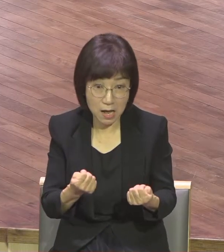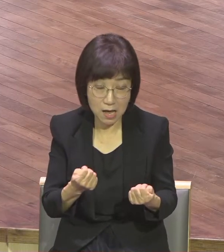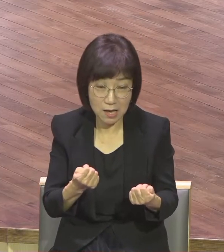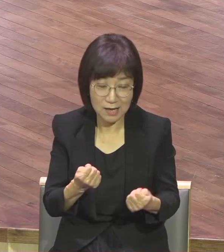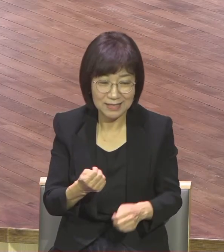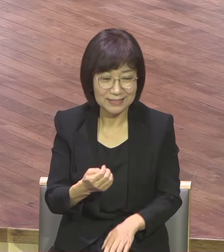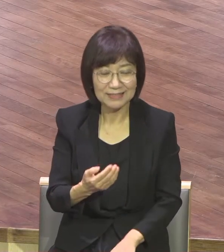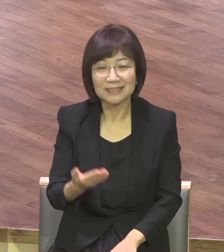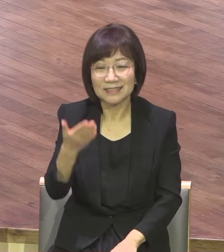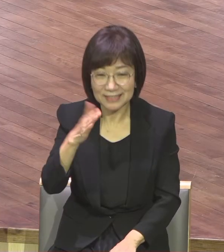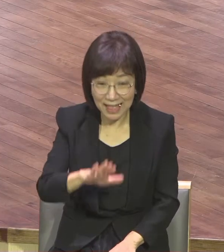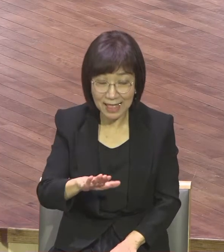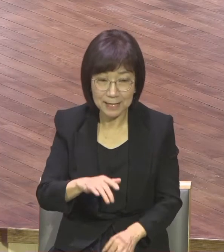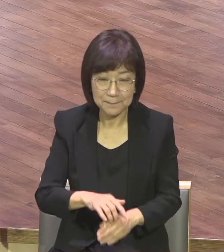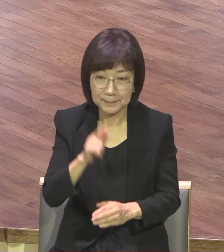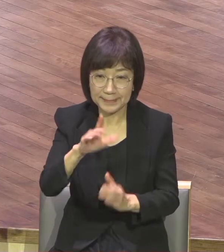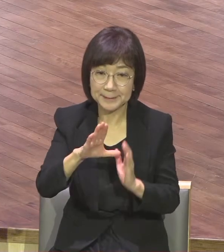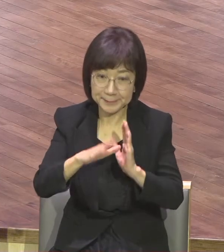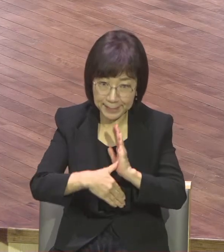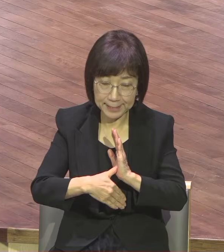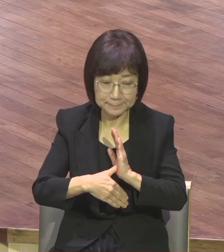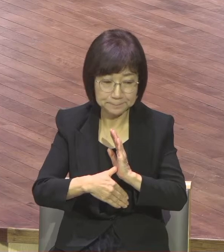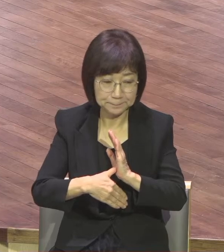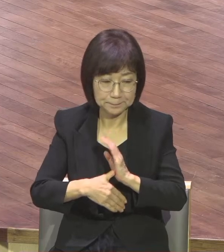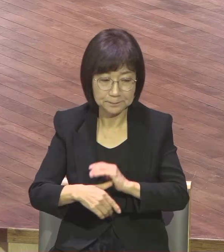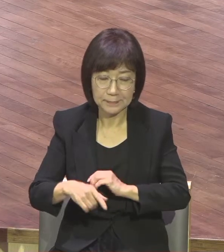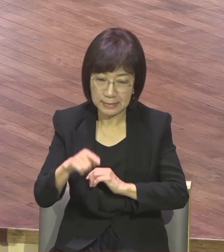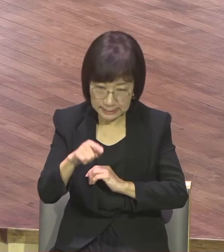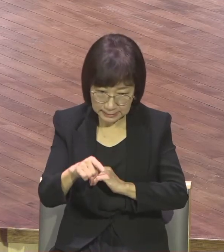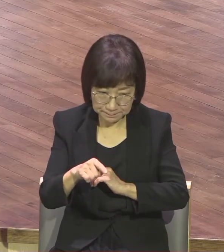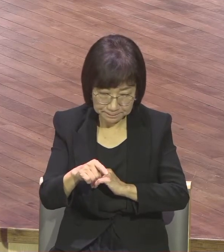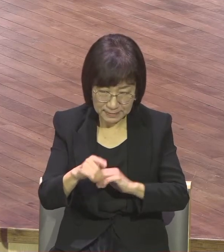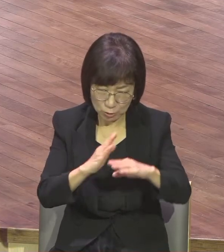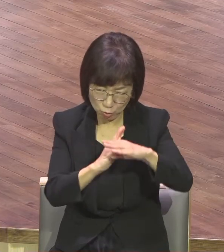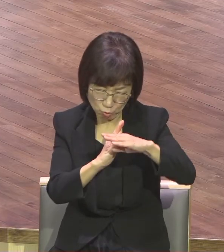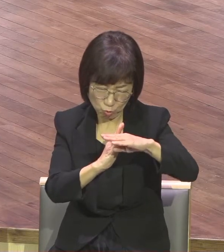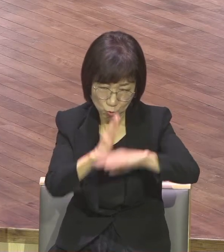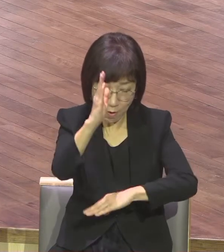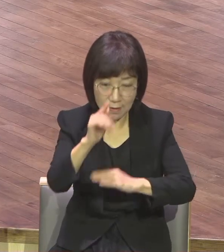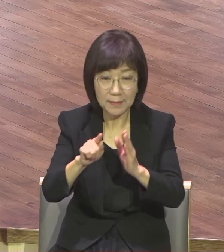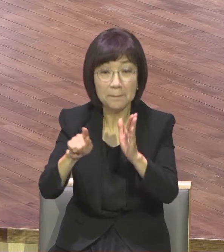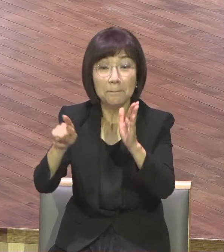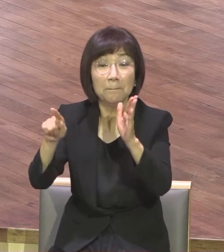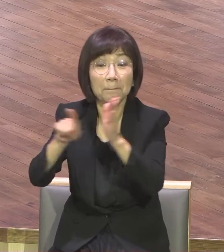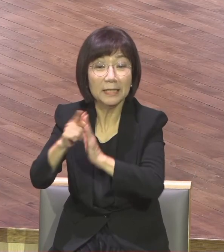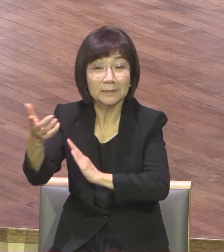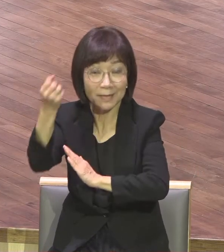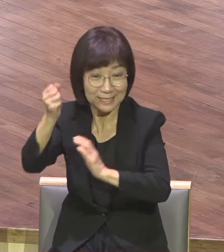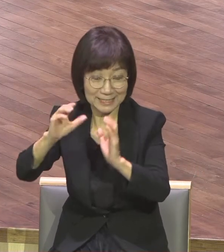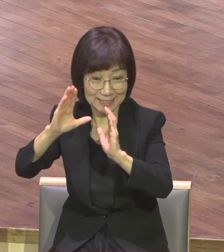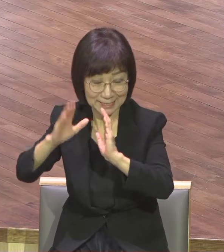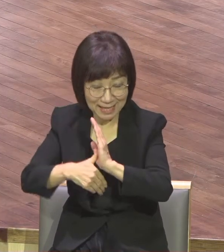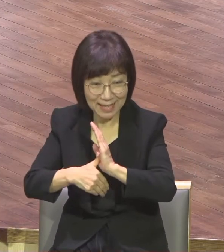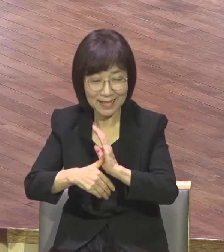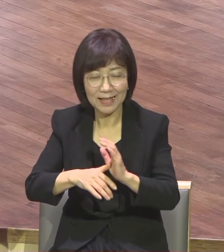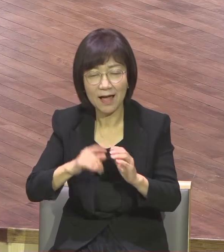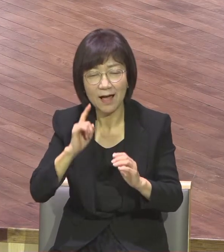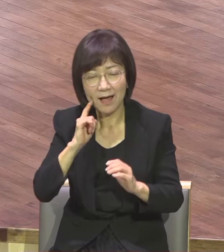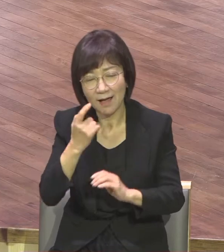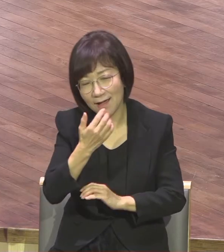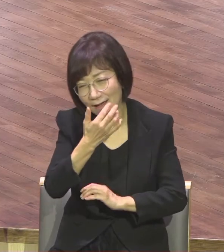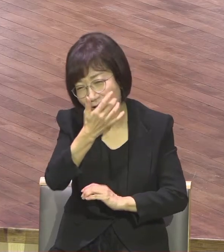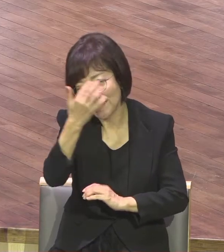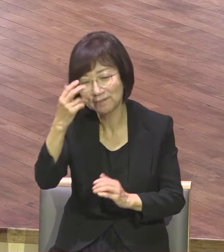것은요 그것을 초월하는 믿음이 있을 때 아름다운 노래가 나온다.